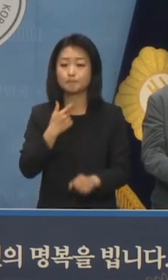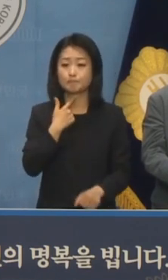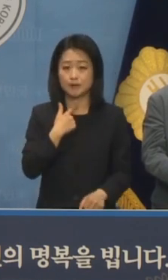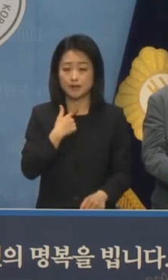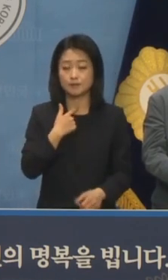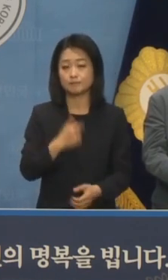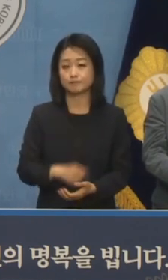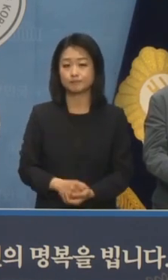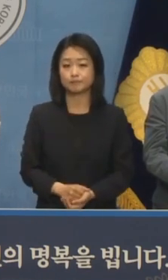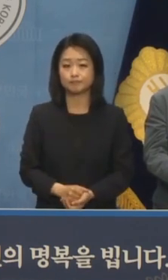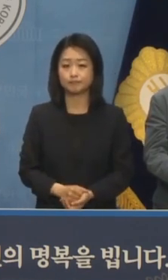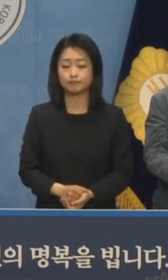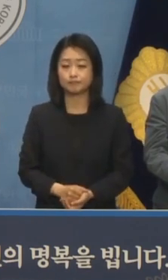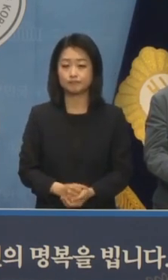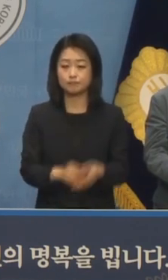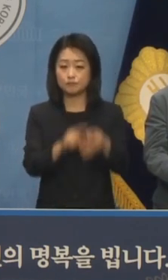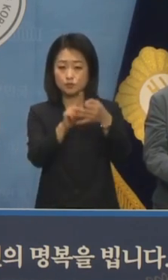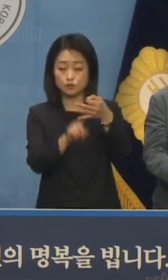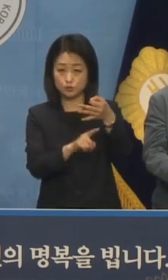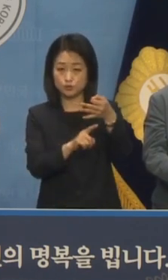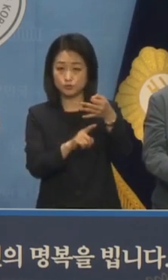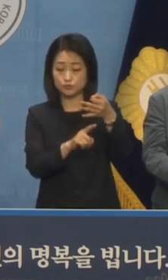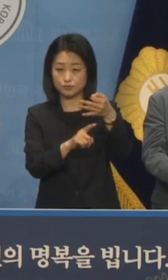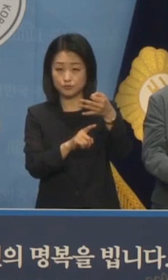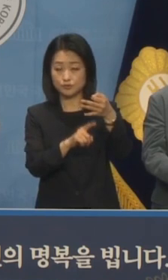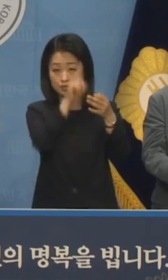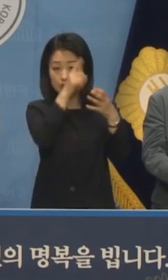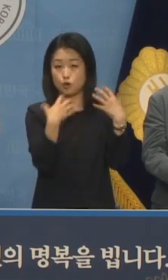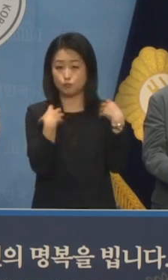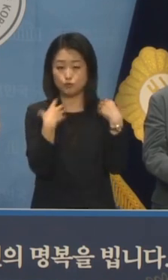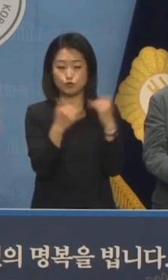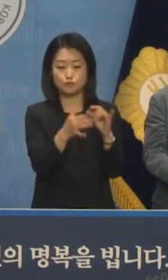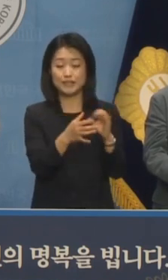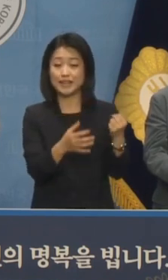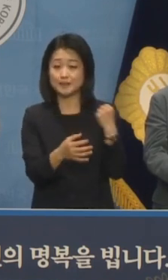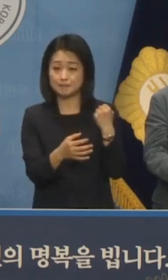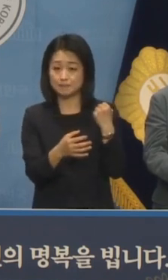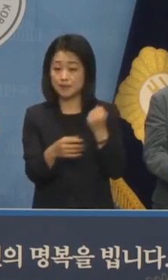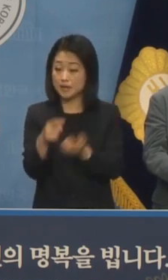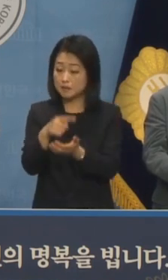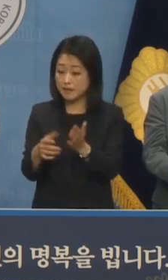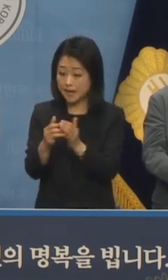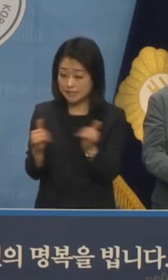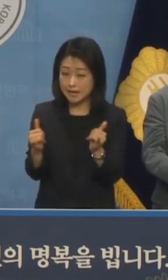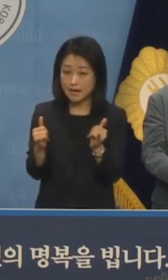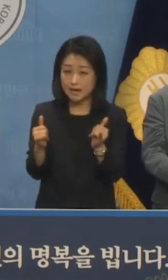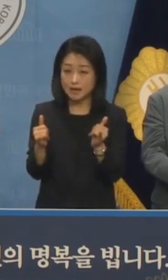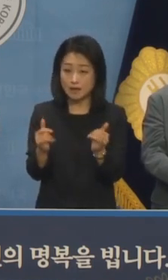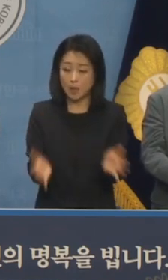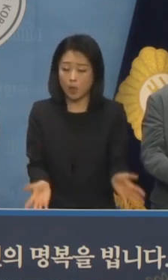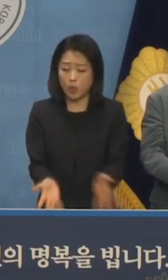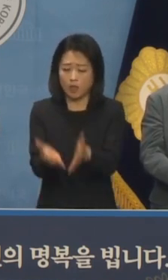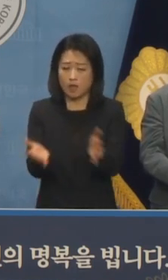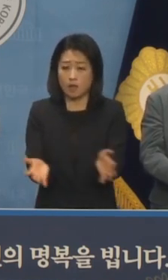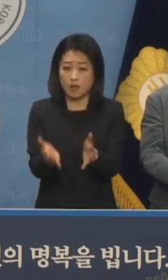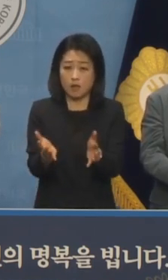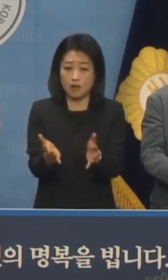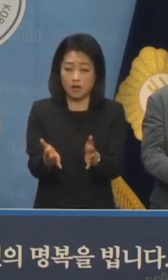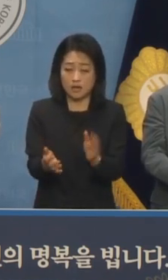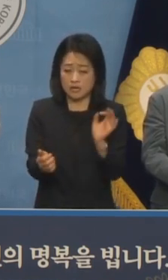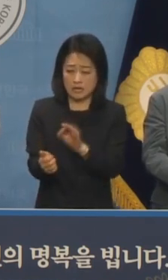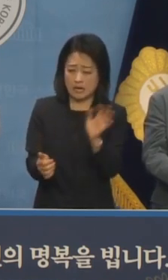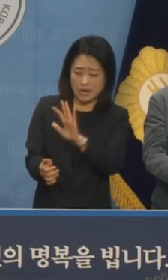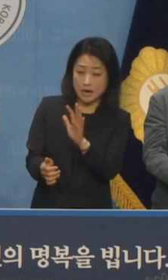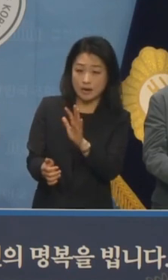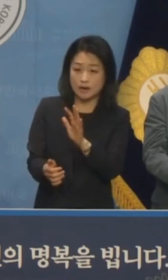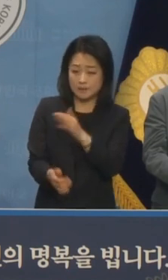합니다. 윤석열 정부와 국민의힘은 고인과 같은 전세 사기 피해자들을 벼랑 끝으로 내몰고 있습니다.